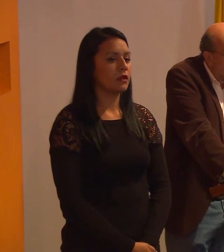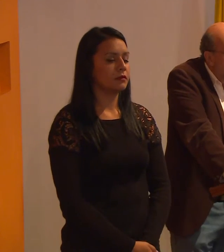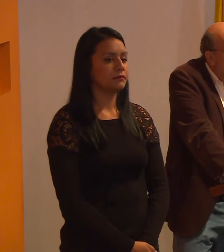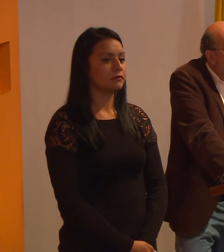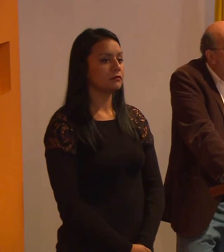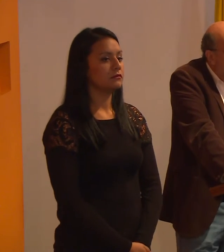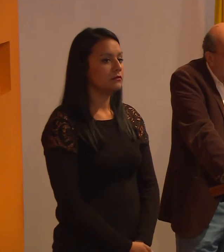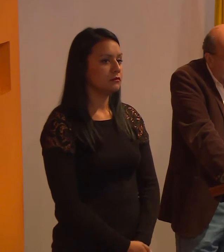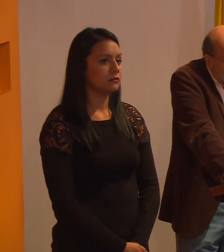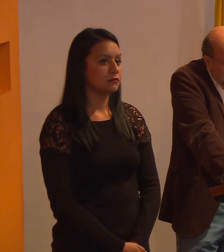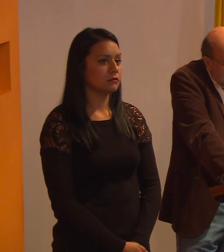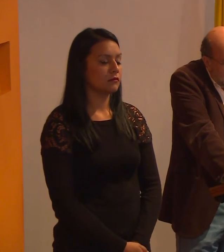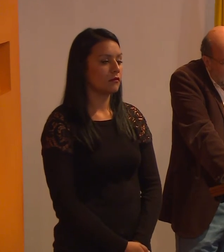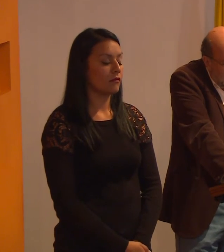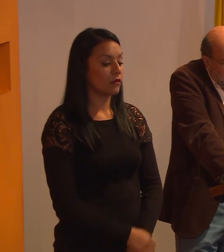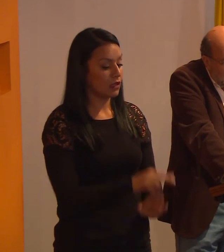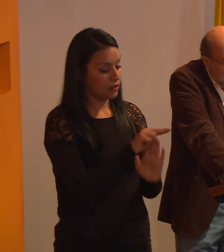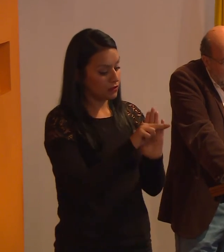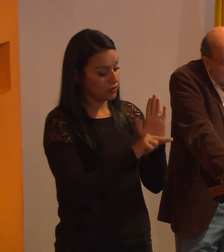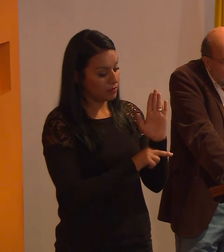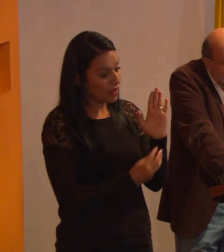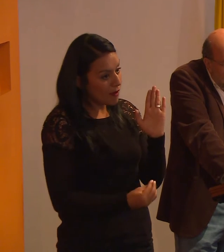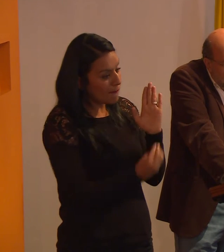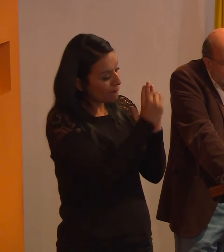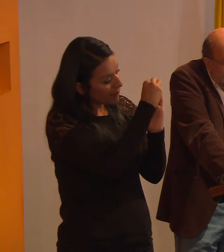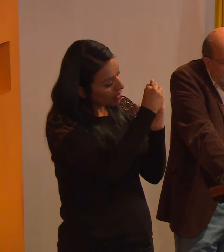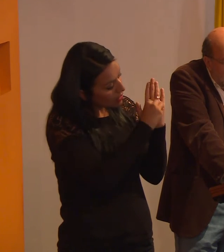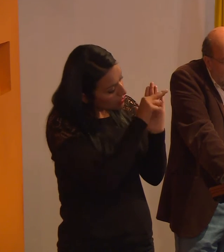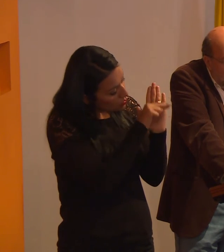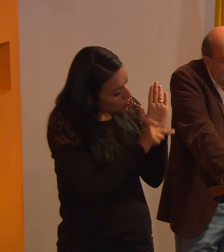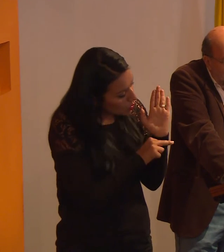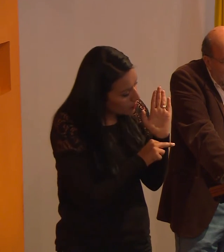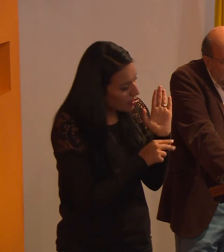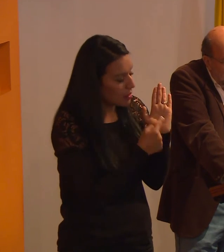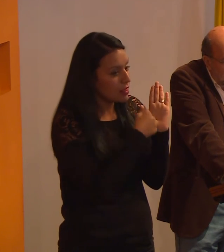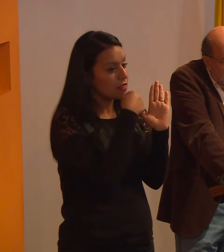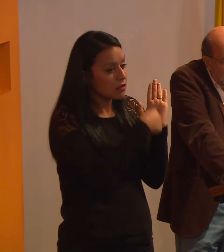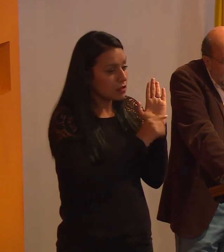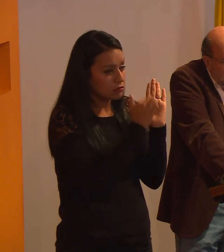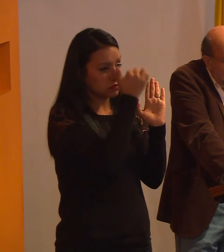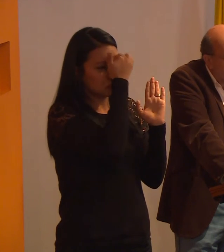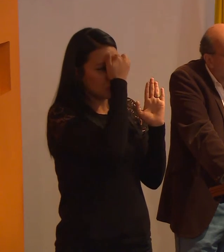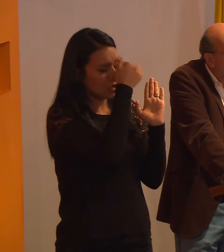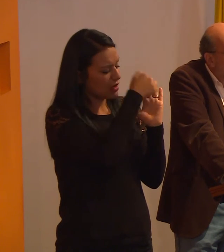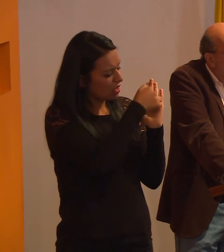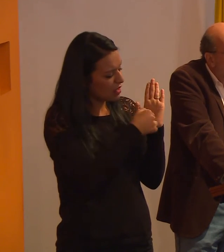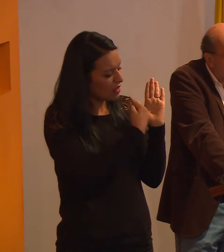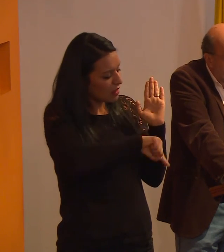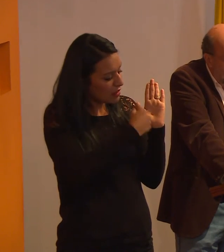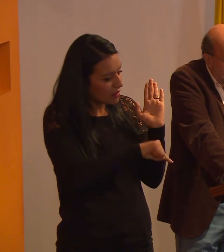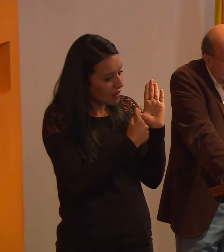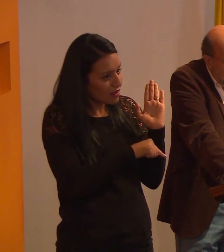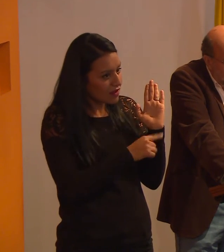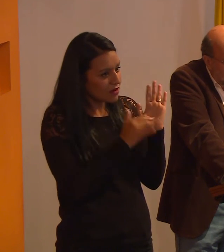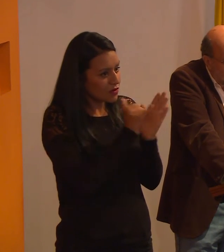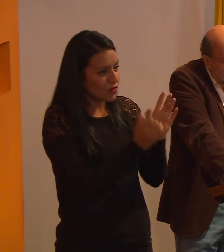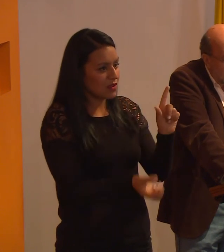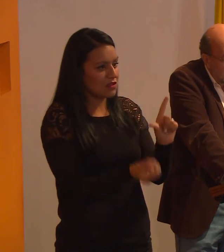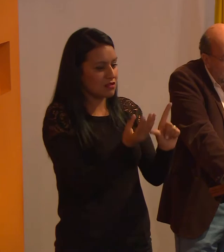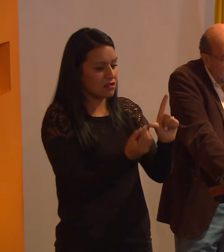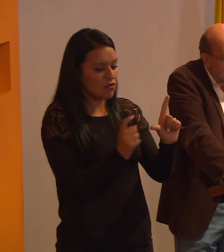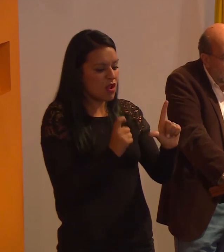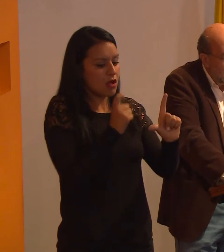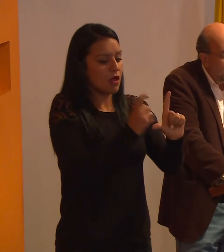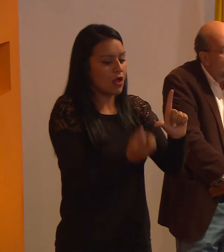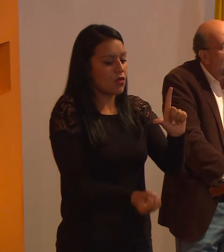Las normas arriba citadas no tocan en lo fundamental la denominación de nuestras